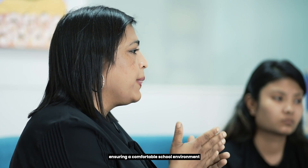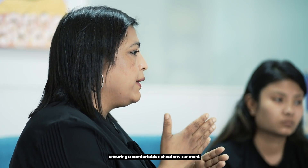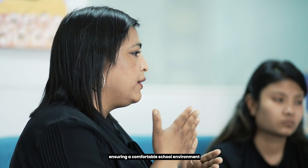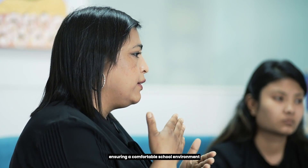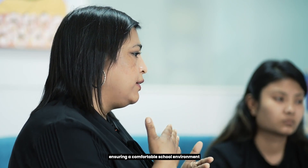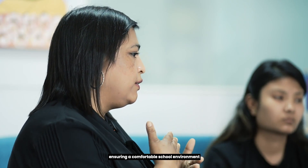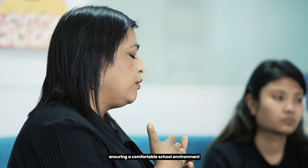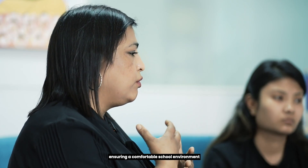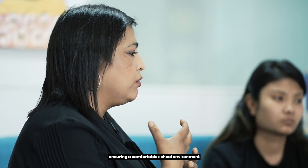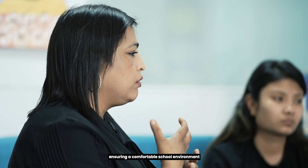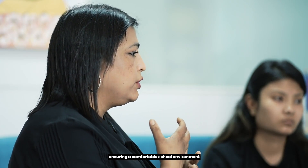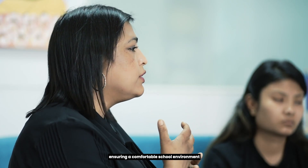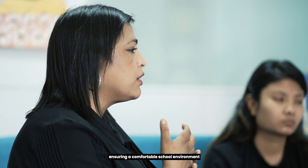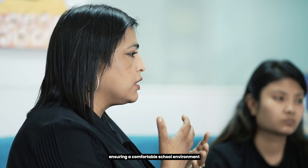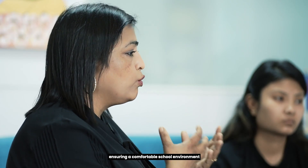चाहिँ